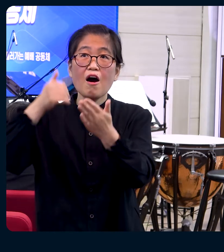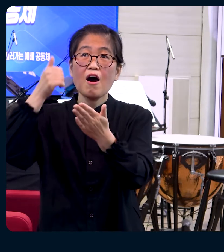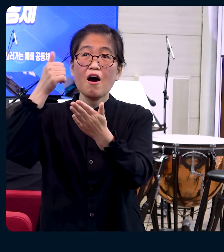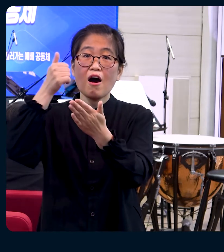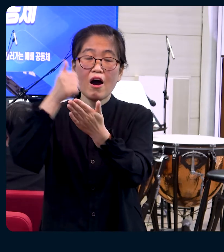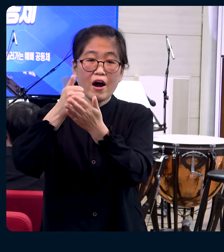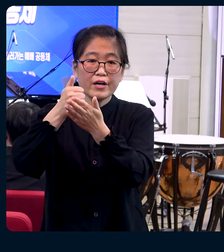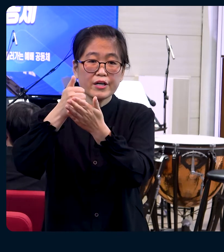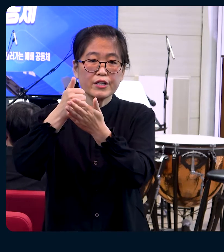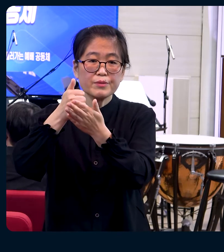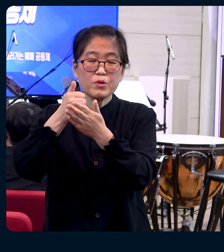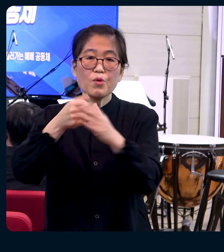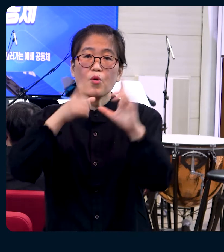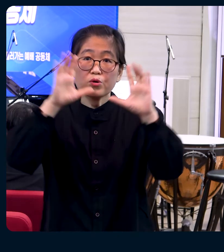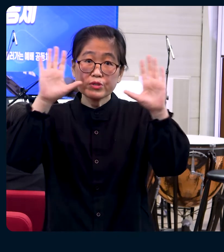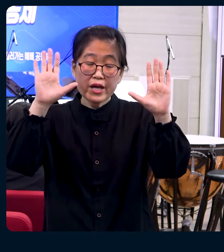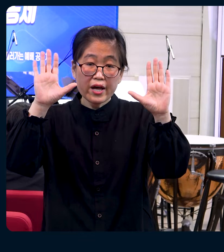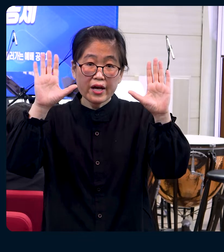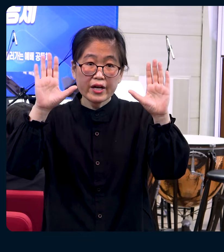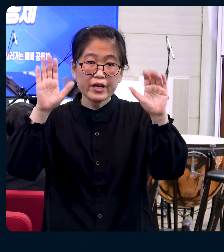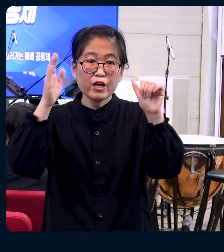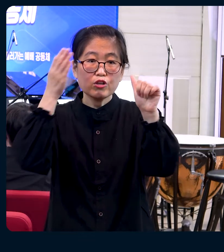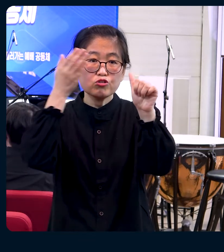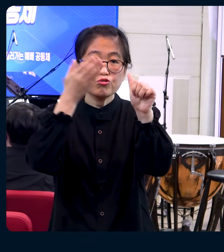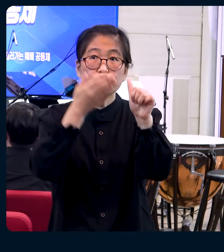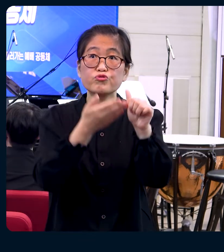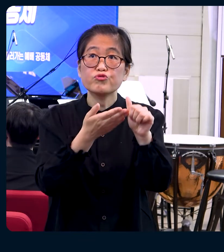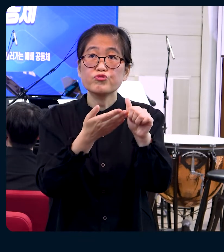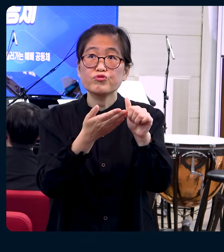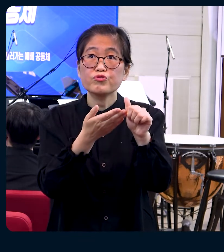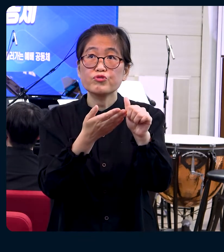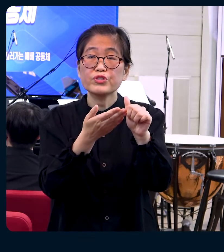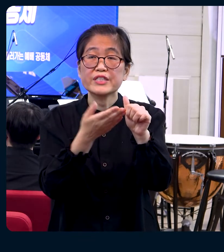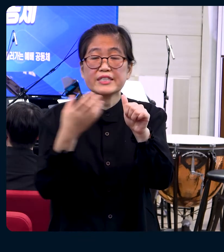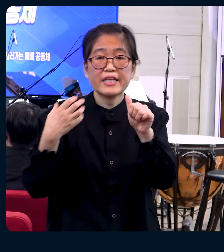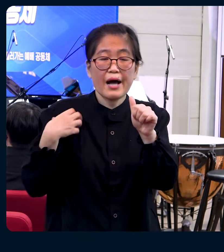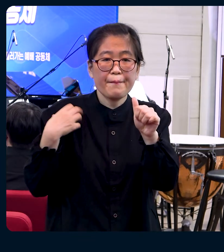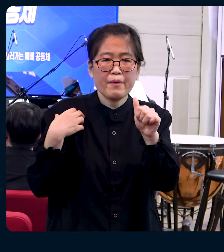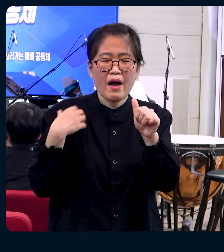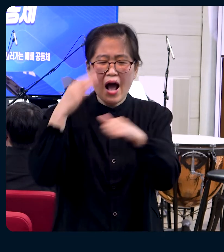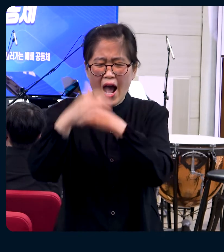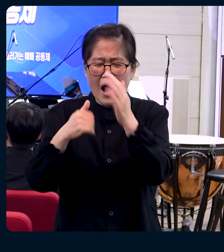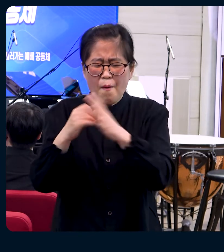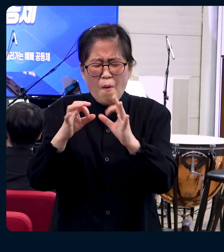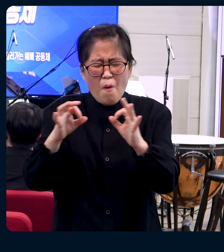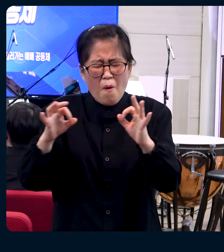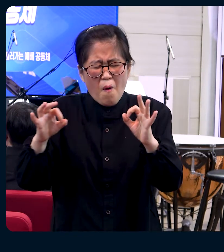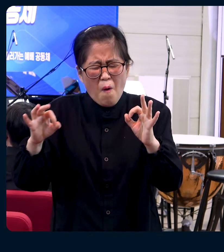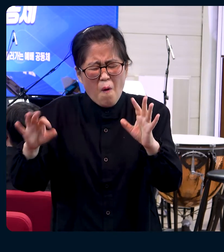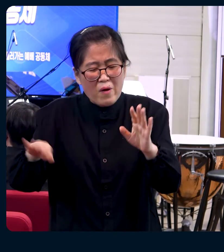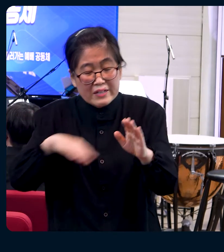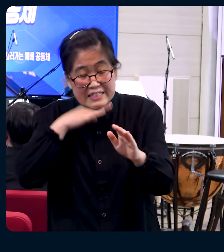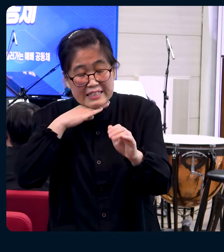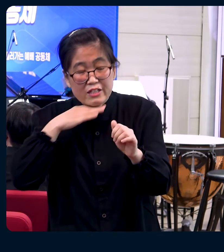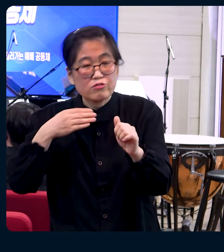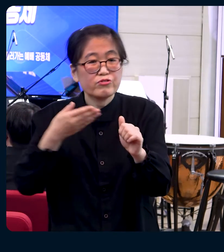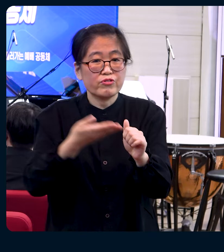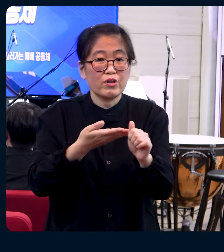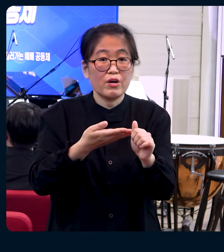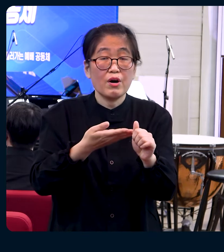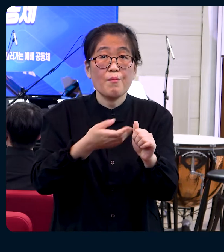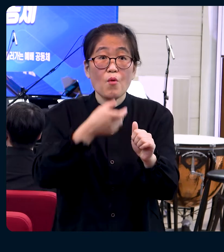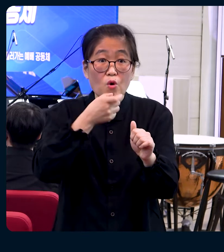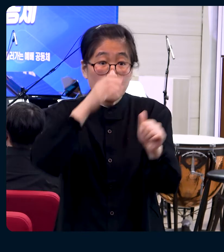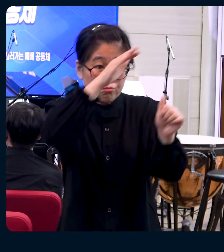하나님이 모세에게 주신 이 사명의 무게는 700년을 기다렸다가 말씀하신 겁니다. 이게 놀라운 일입니다.